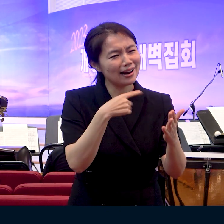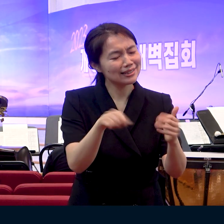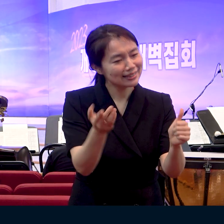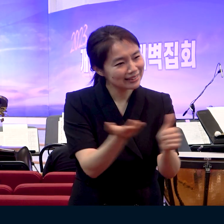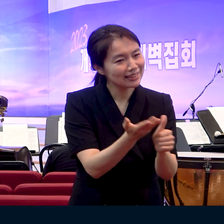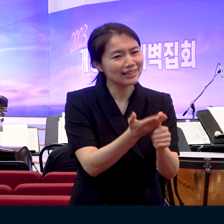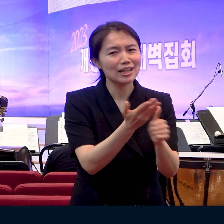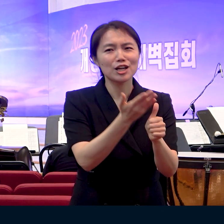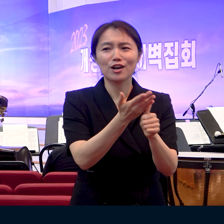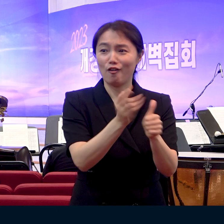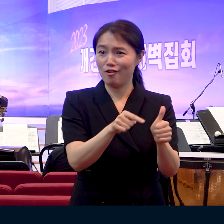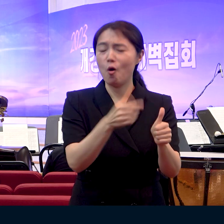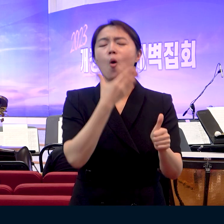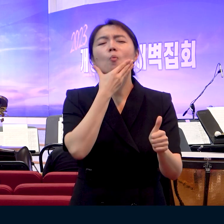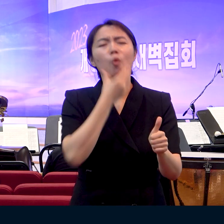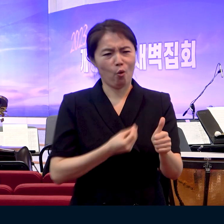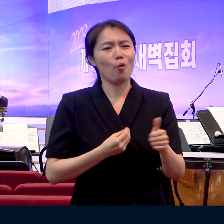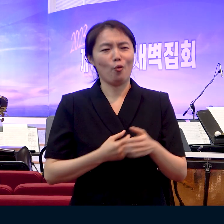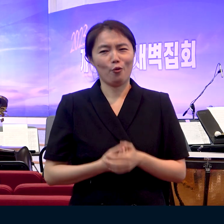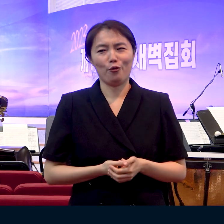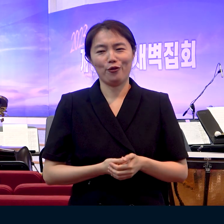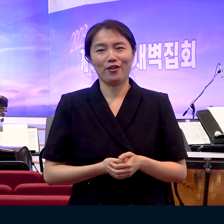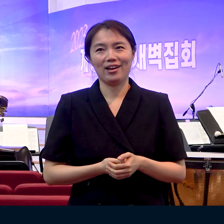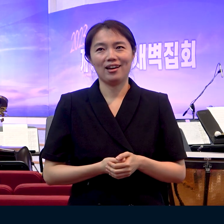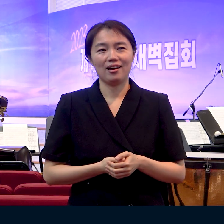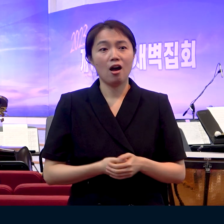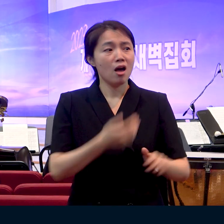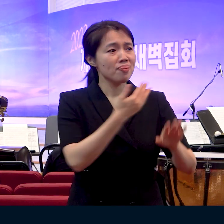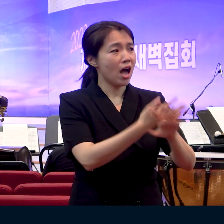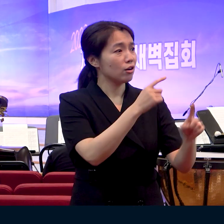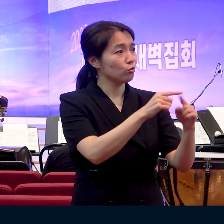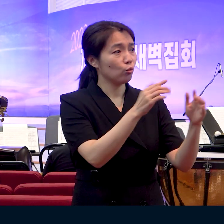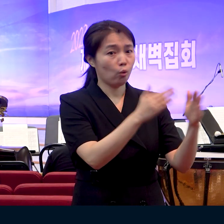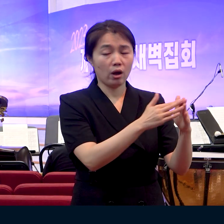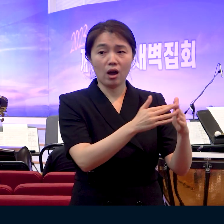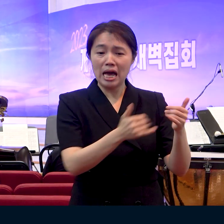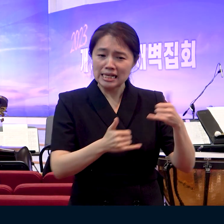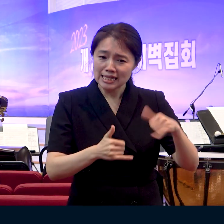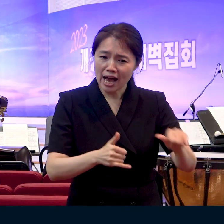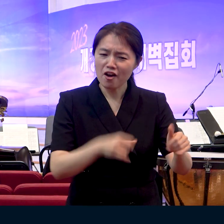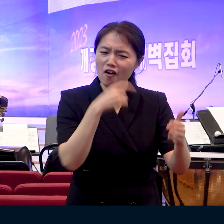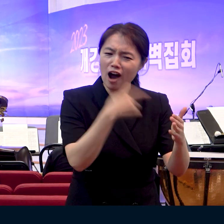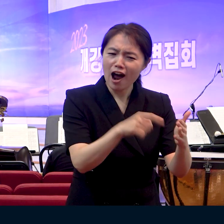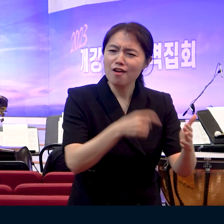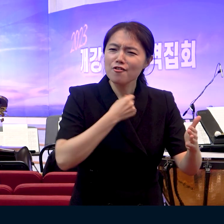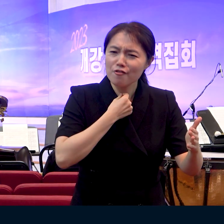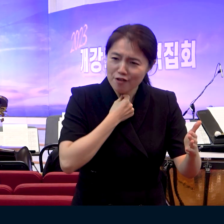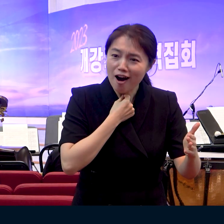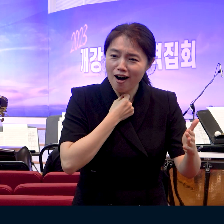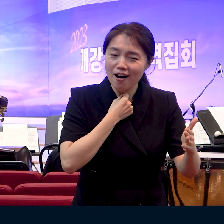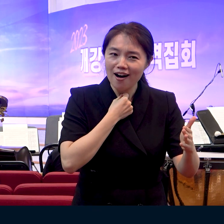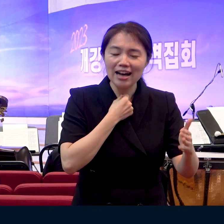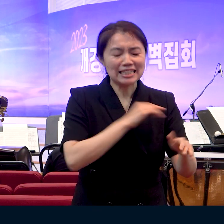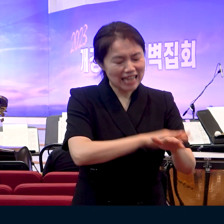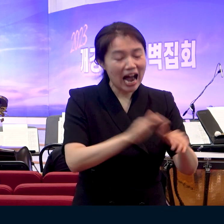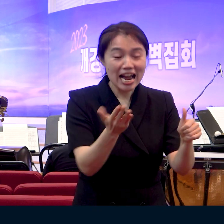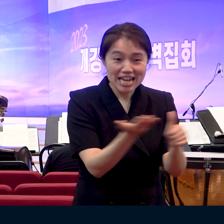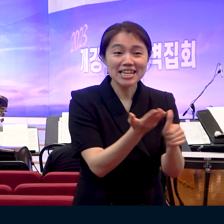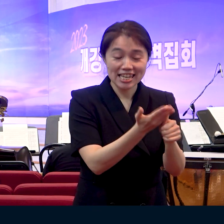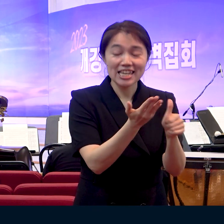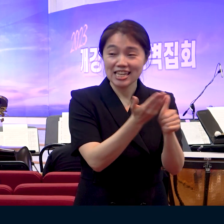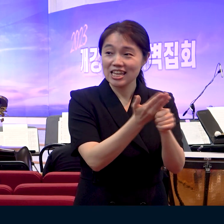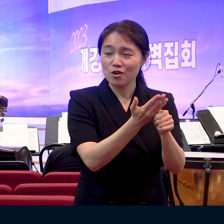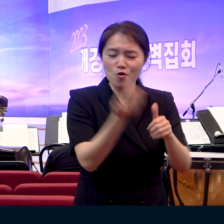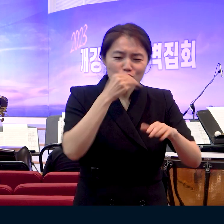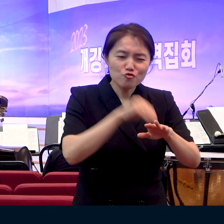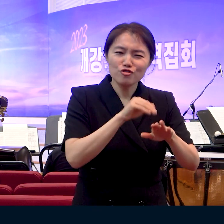아니에요. 예, 많은 교회들은요, 정말 아이들 잘 키우고 싶고, 정말 아이들을 믿음으로 잘